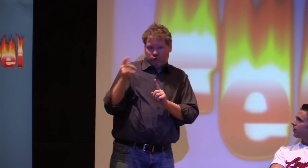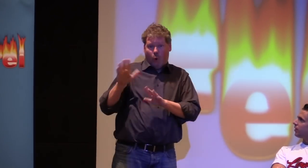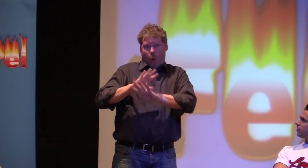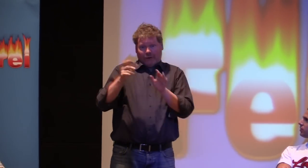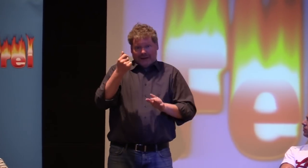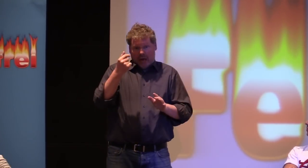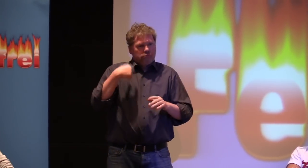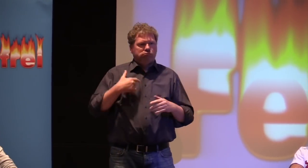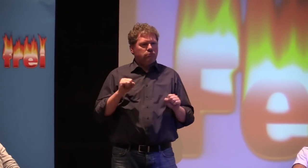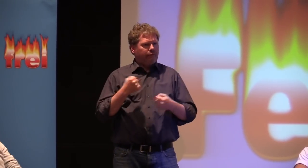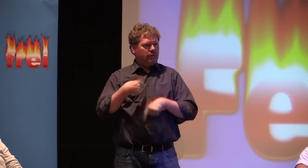Geld.